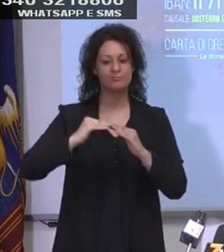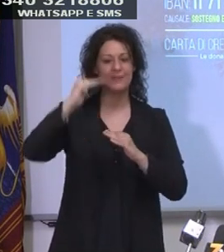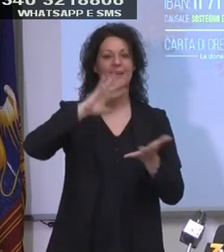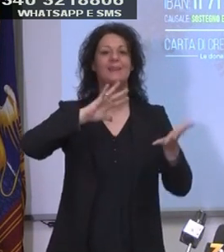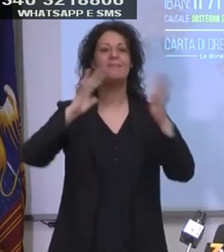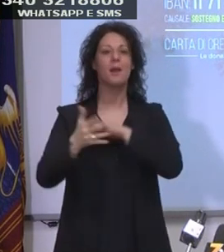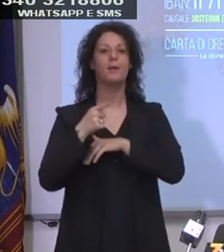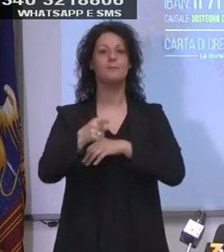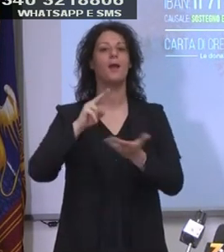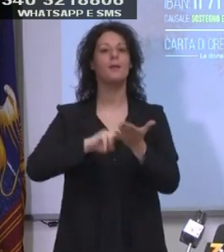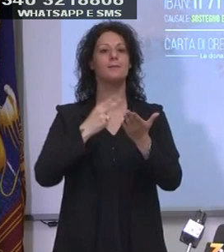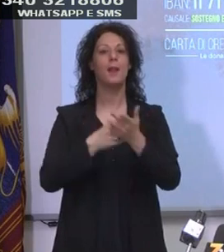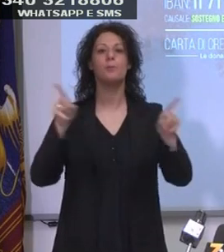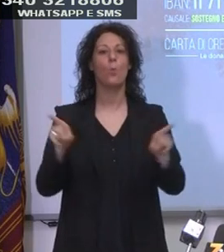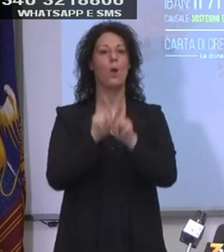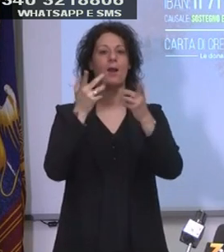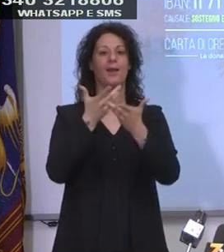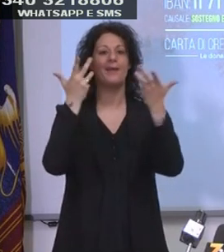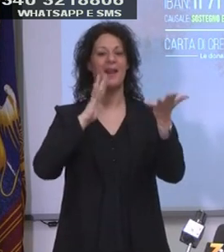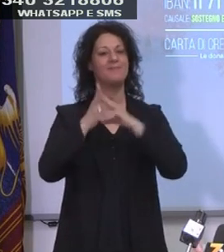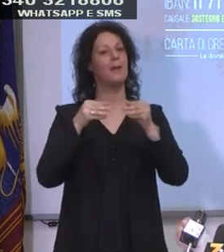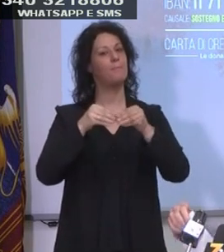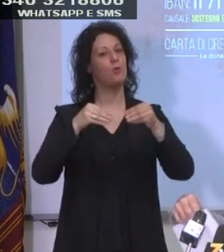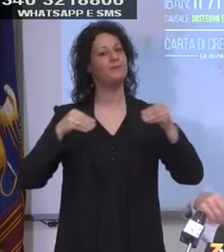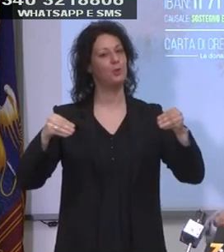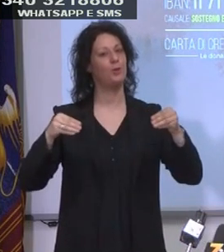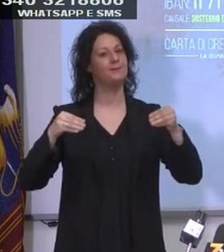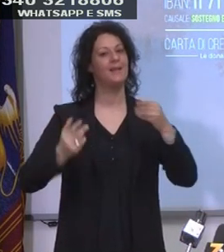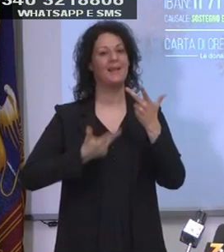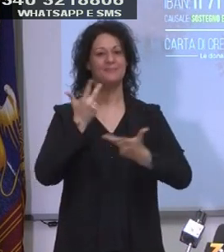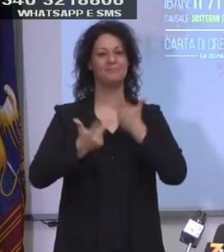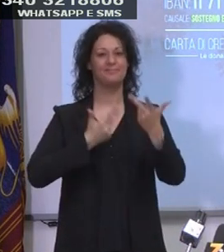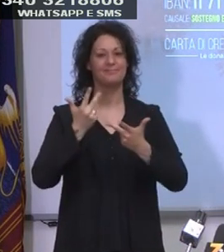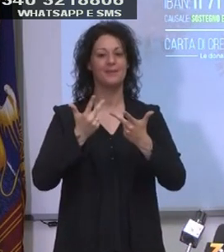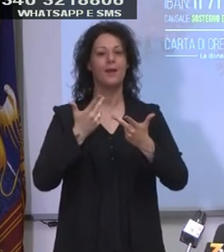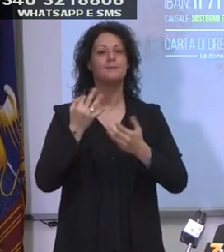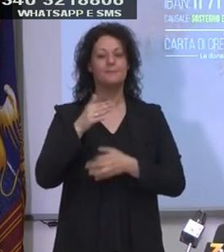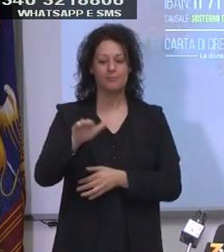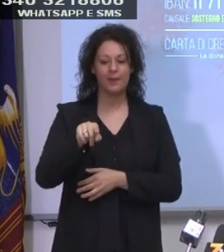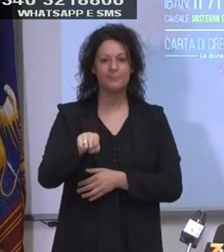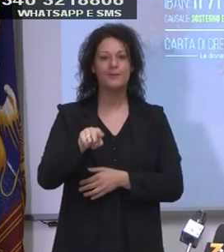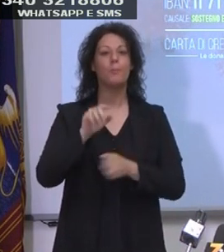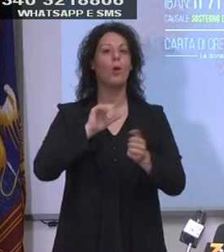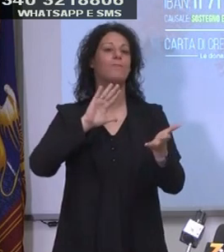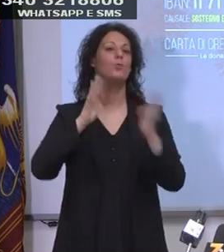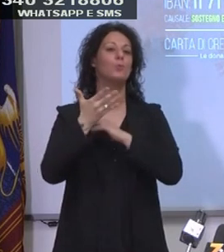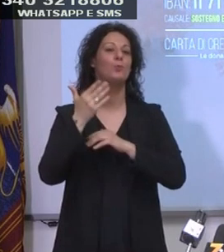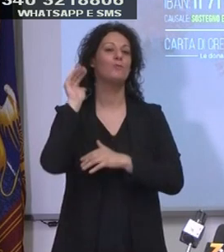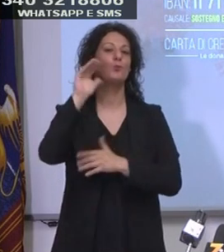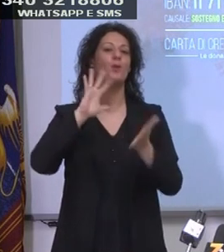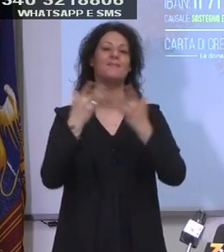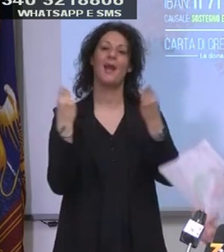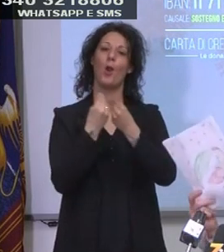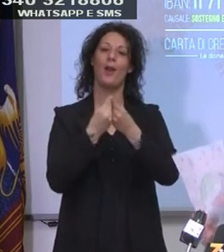segni e diventare una professionista per il linguaggio dei segni. Quindi c'è un aspirante collega di Chiara,